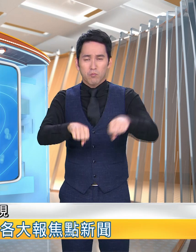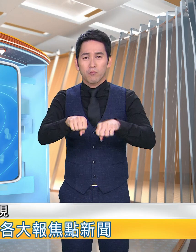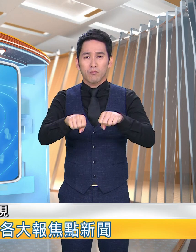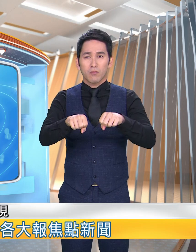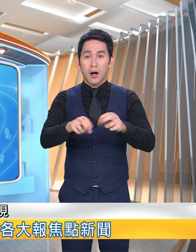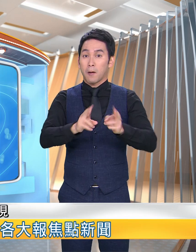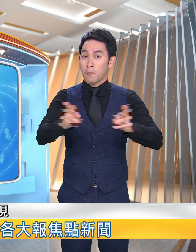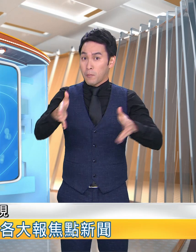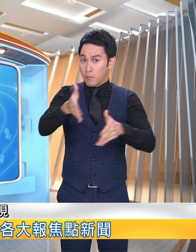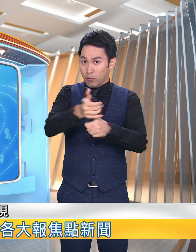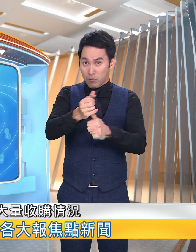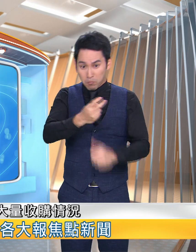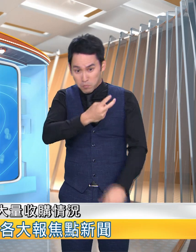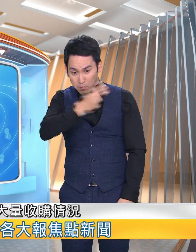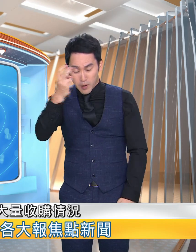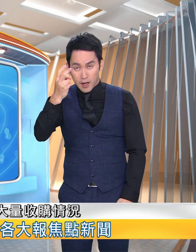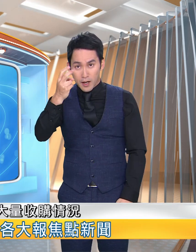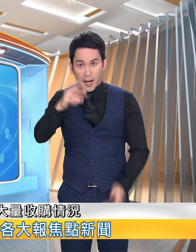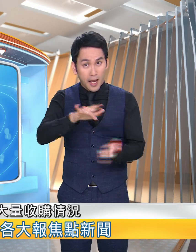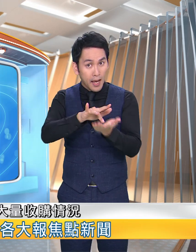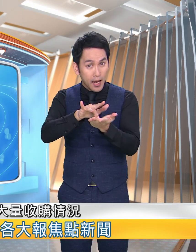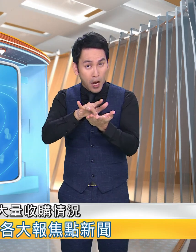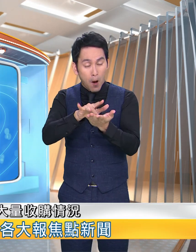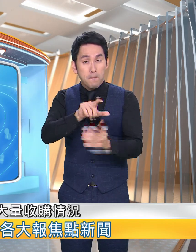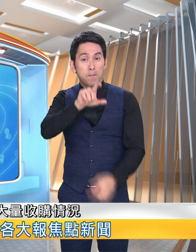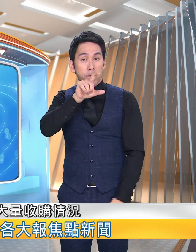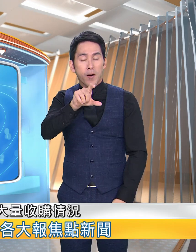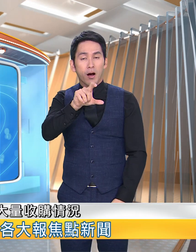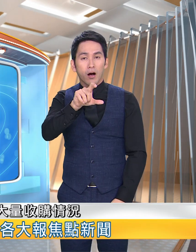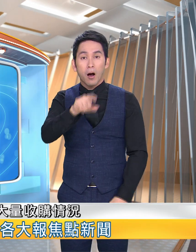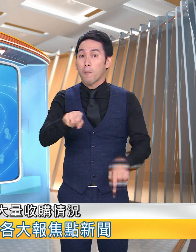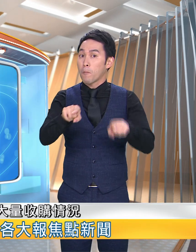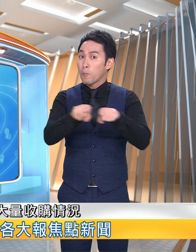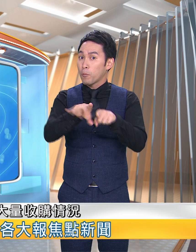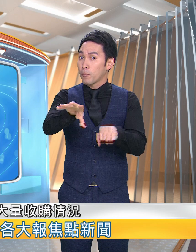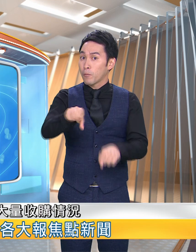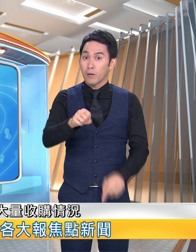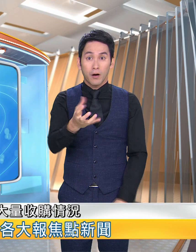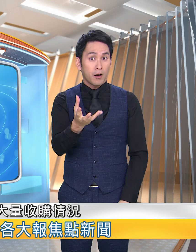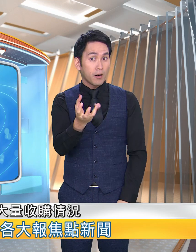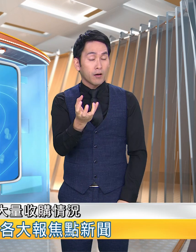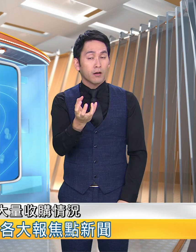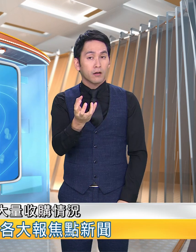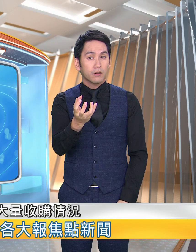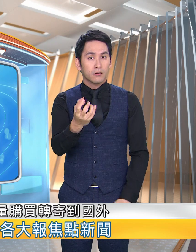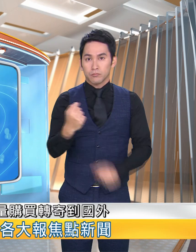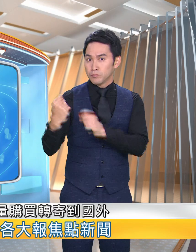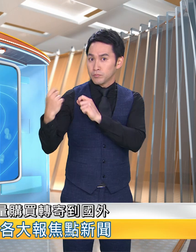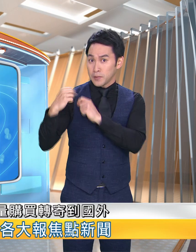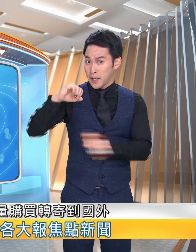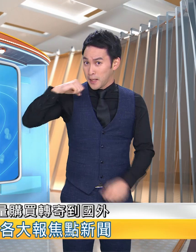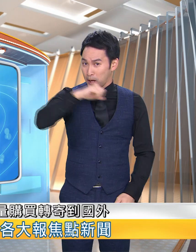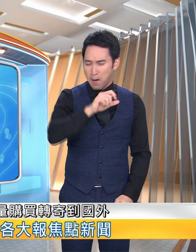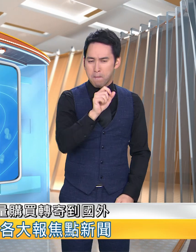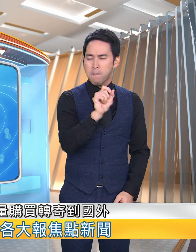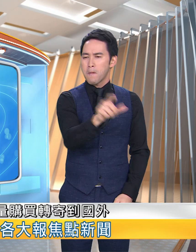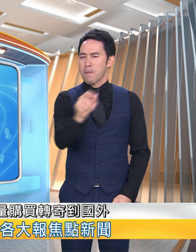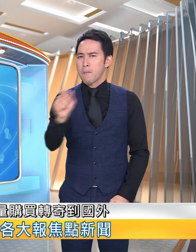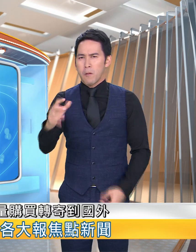发现，国内普拿腾出现了大量收购的情况，呼吁民众不要大量购买，